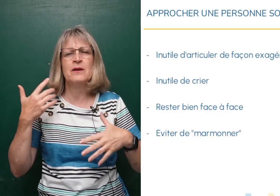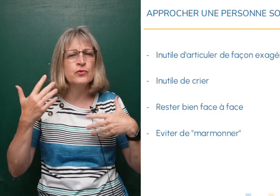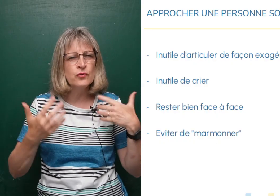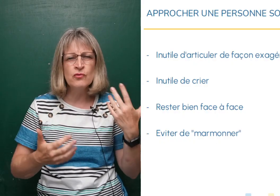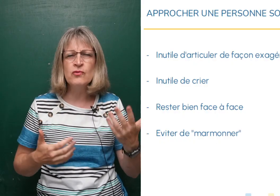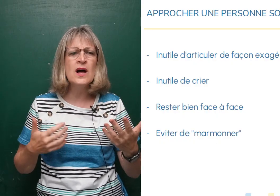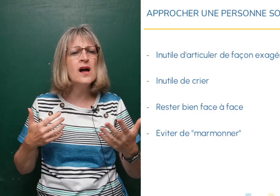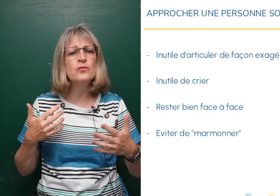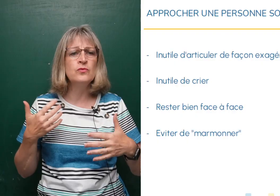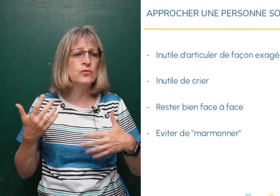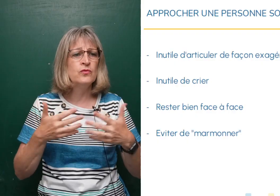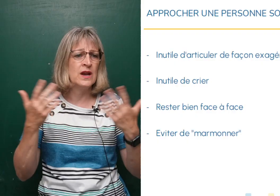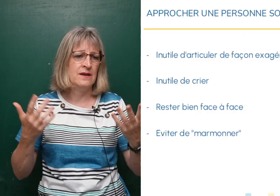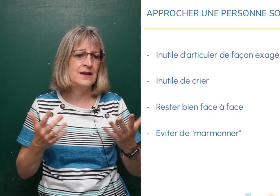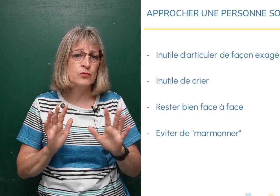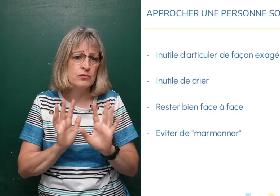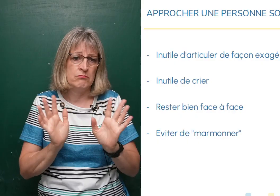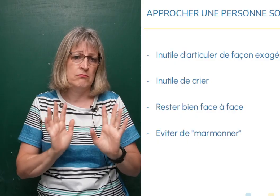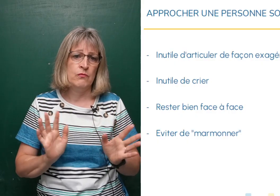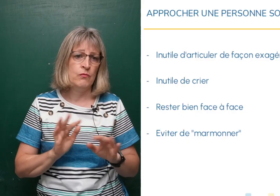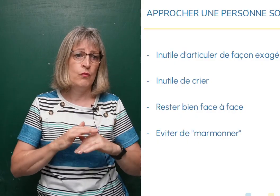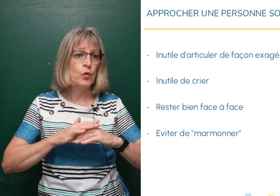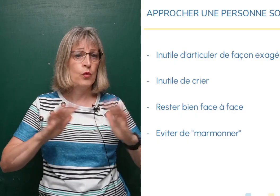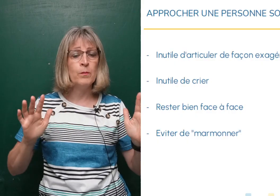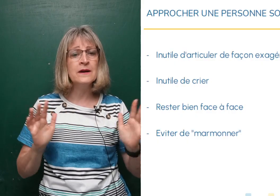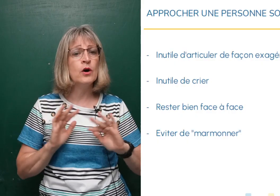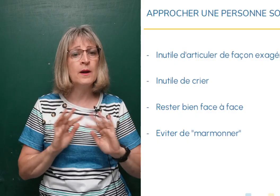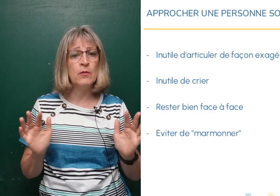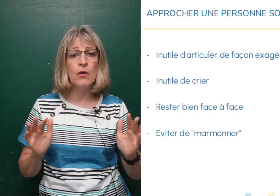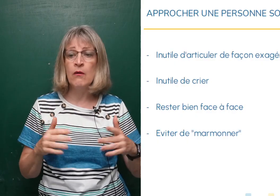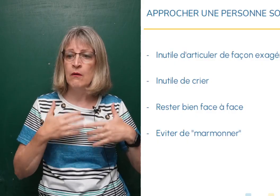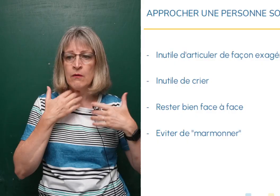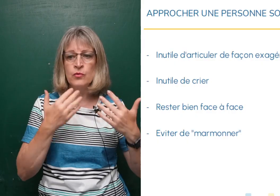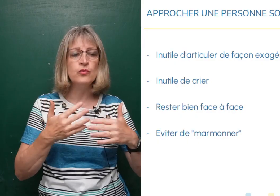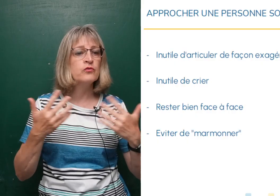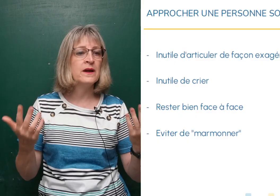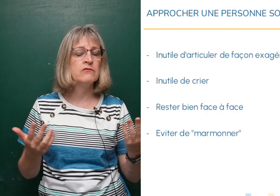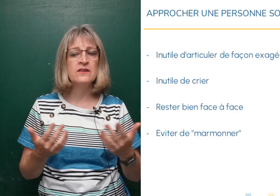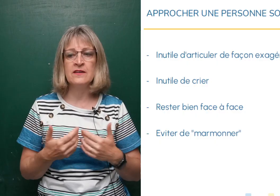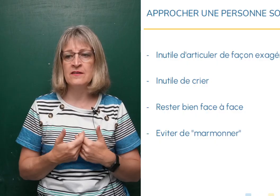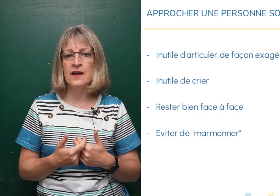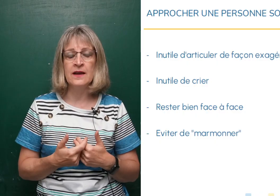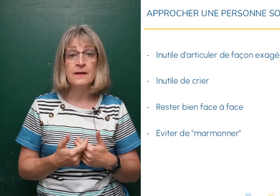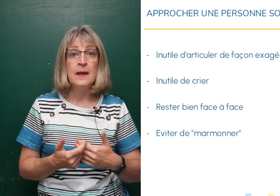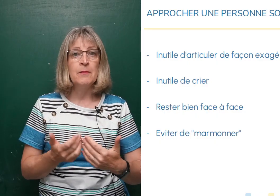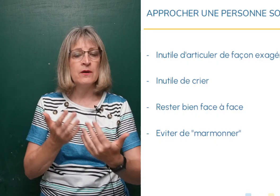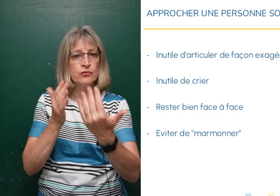content de le voir, ou voilà, hein. Donc on parle normalement, on ne hausse pas la voix, ça ne sert à rien. Par contre,